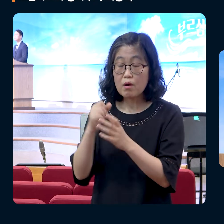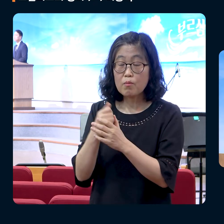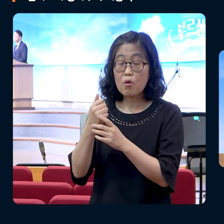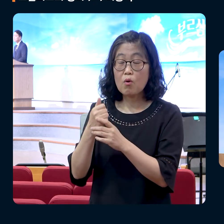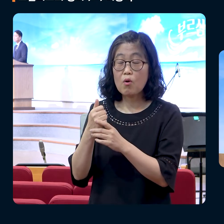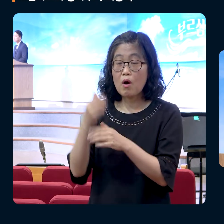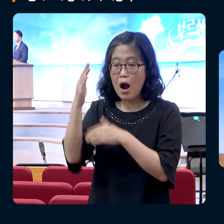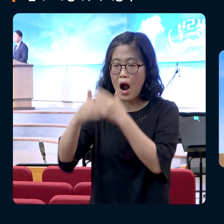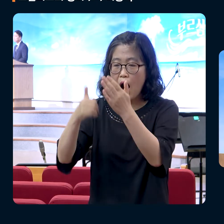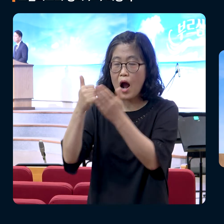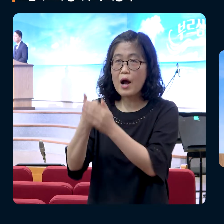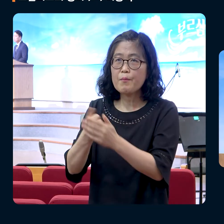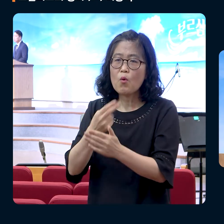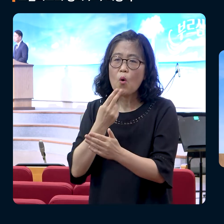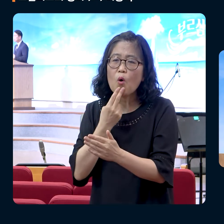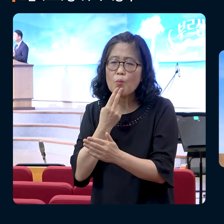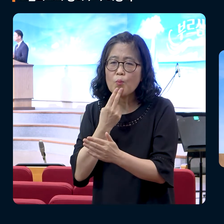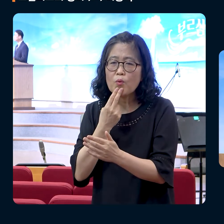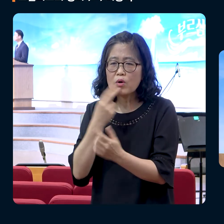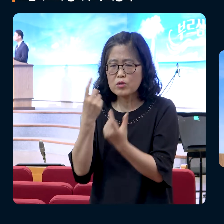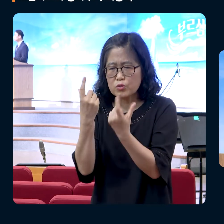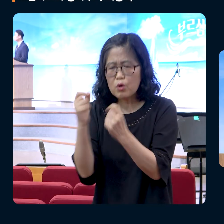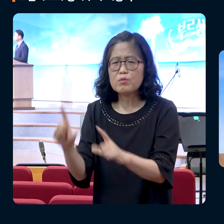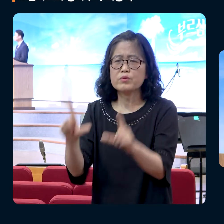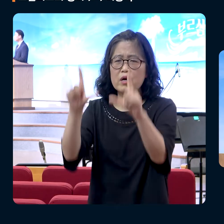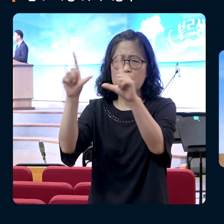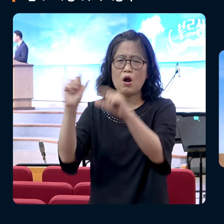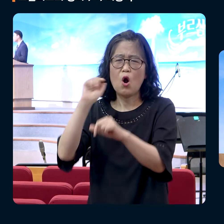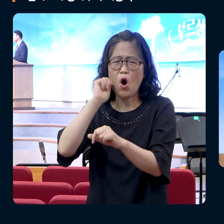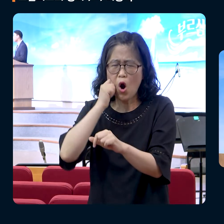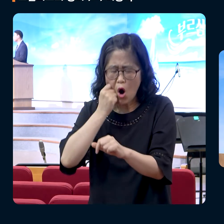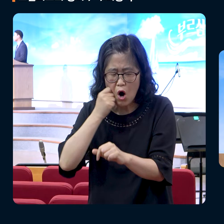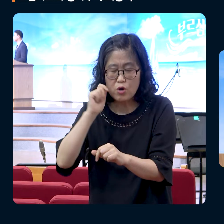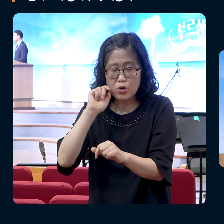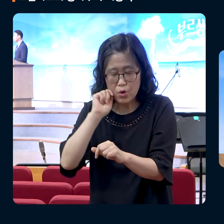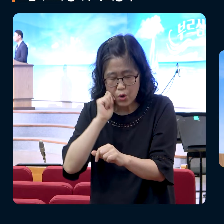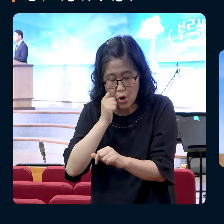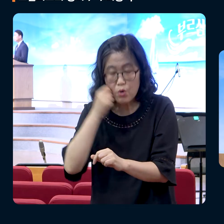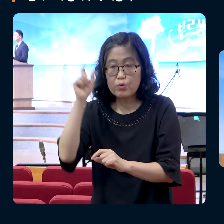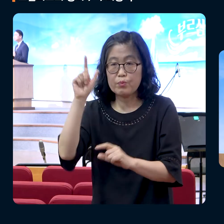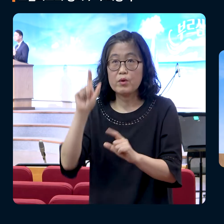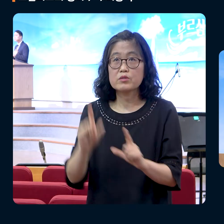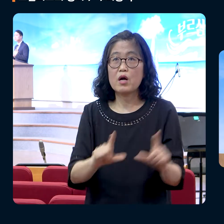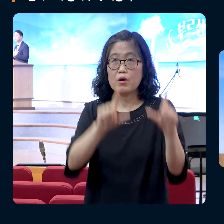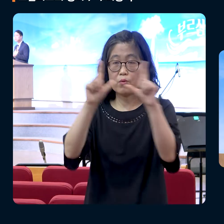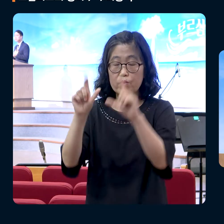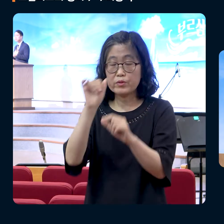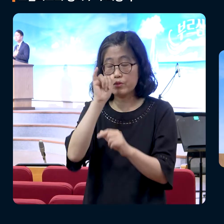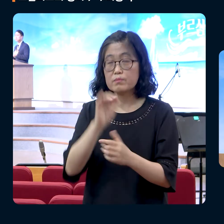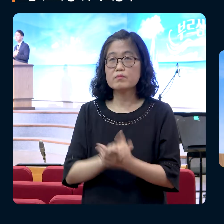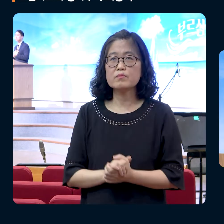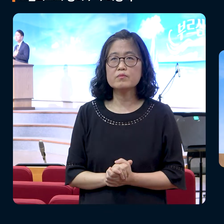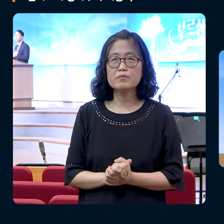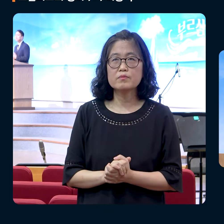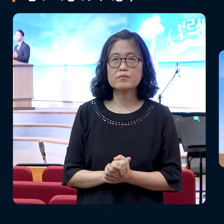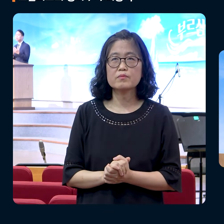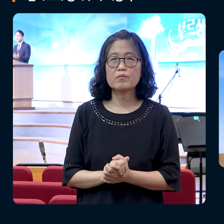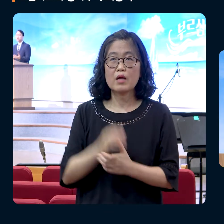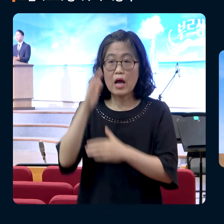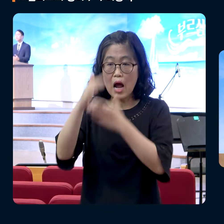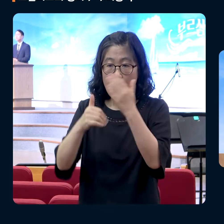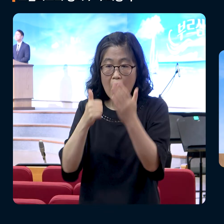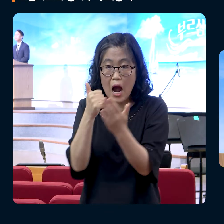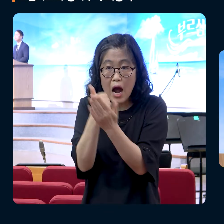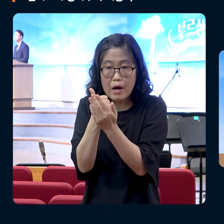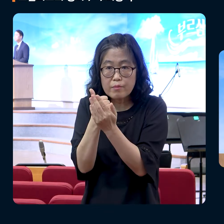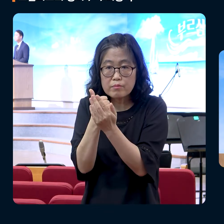없는 것 같은 현실 아닙니까? 여러분들의 현실 가운데 이런 막막함이 다가올 때 여러분도 쉽사리 그런 생각이 들지 않습니까? 하나님